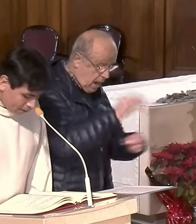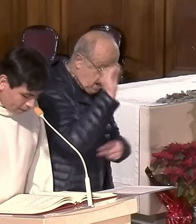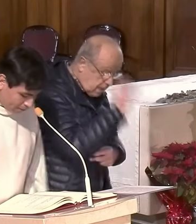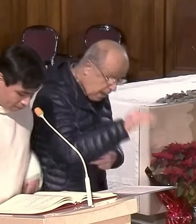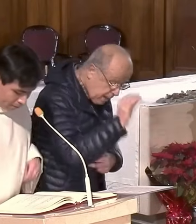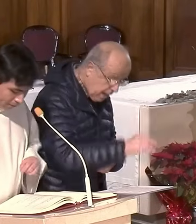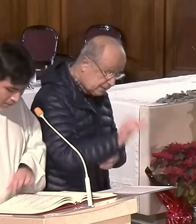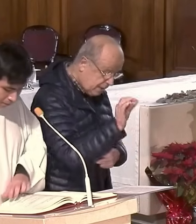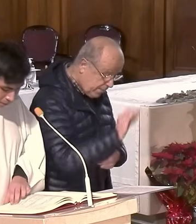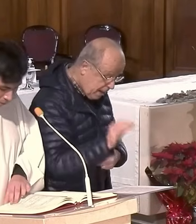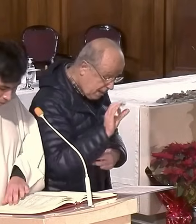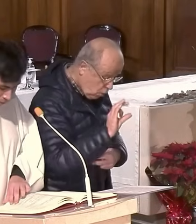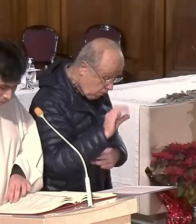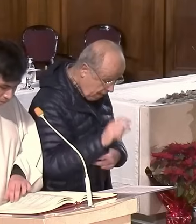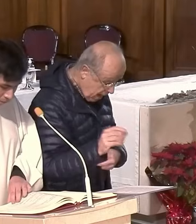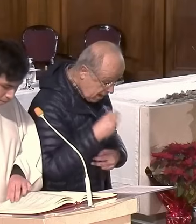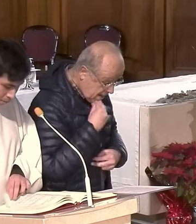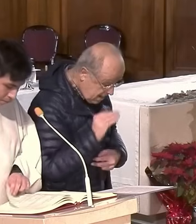me has llamado?